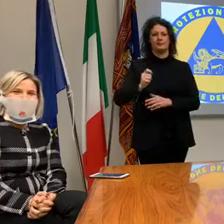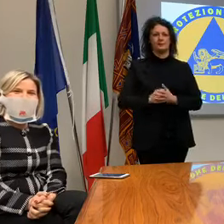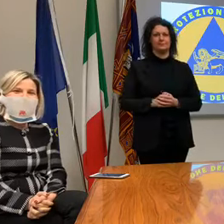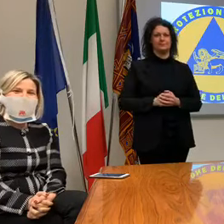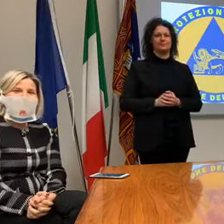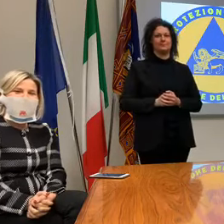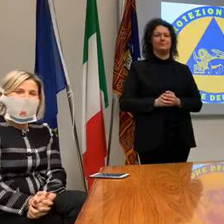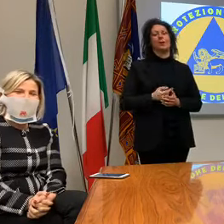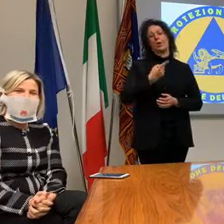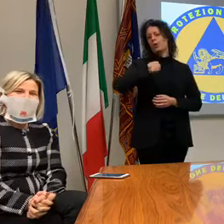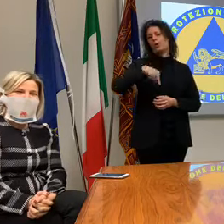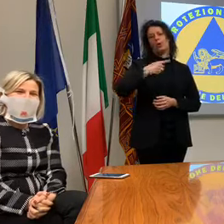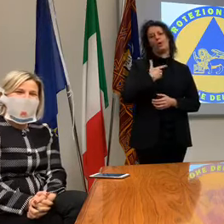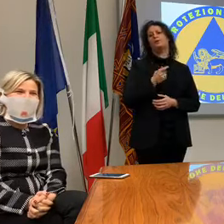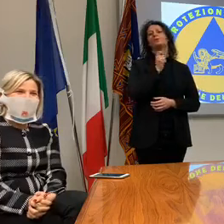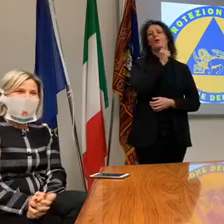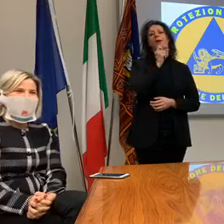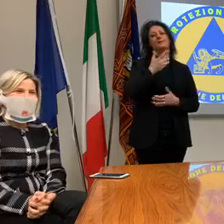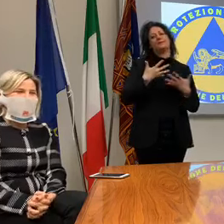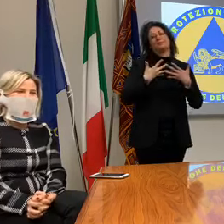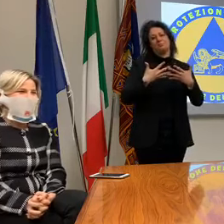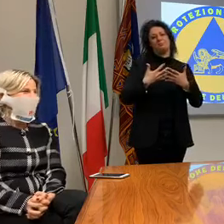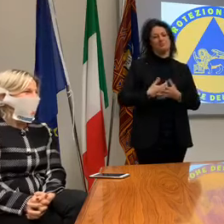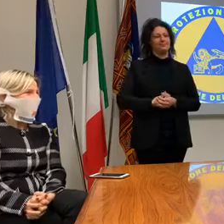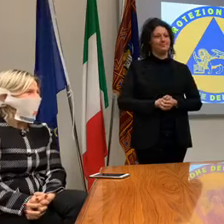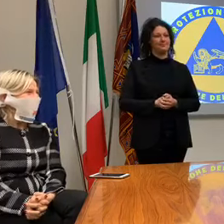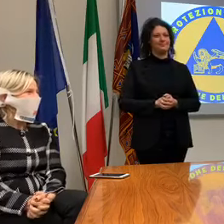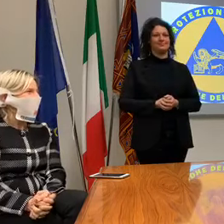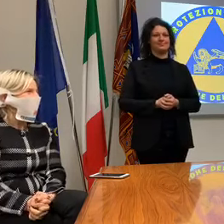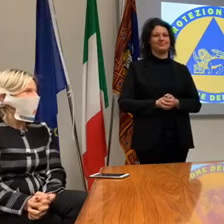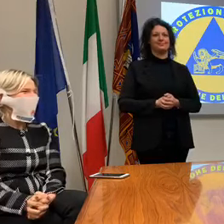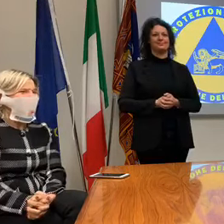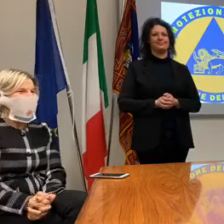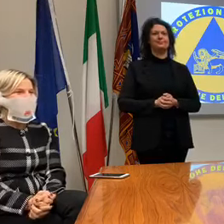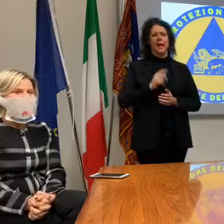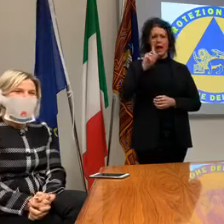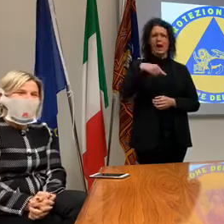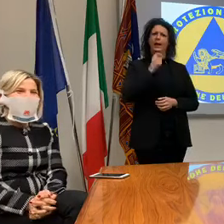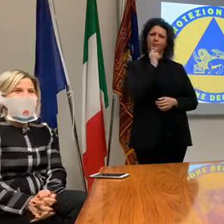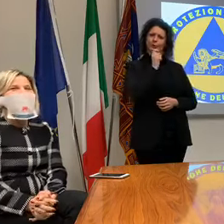giornalisti. E viceversa oppure no? Beh, sul viceversa